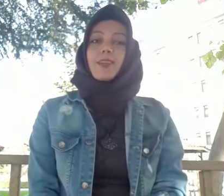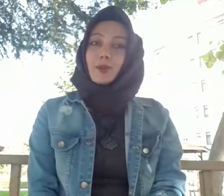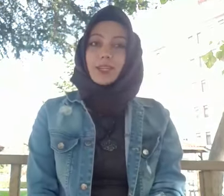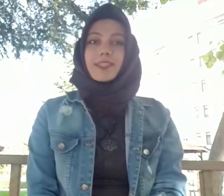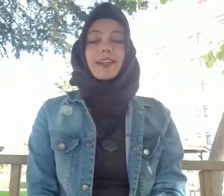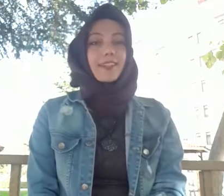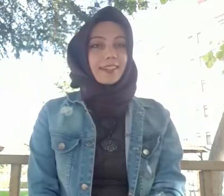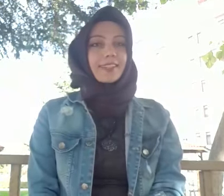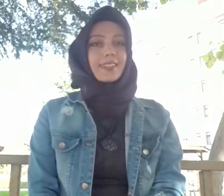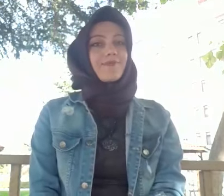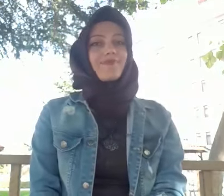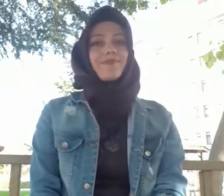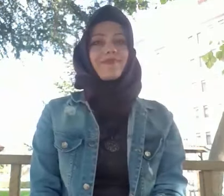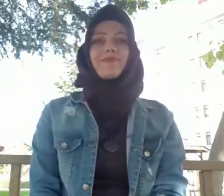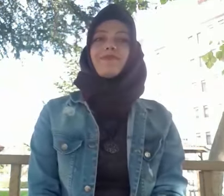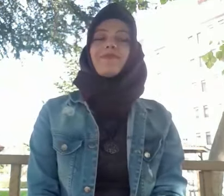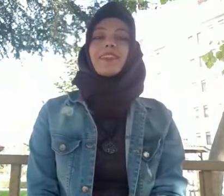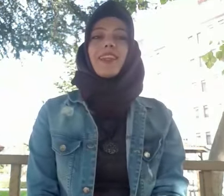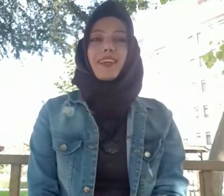Gökhan, Saat kardeşim.